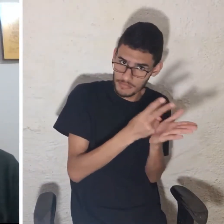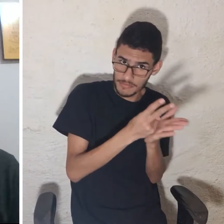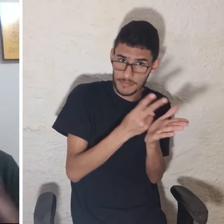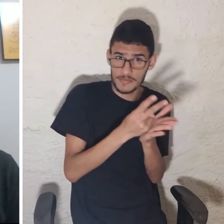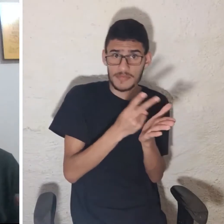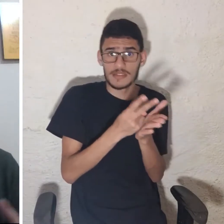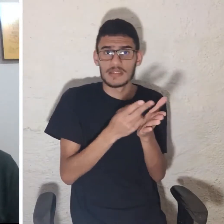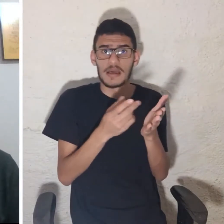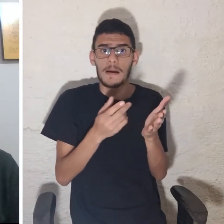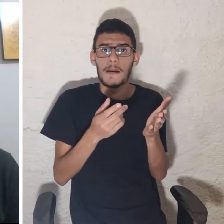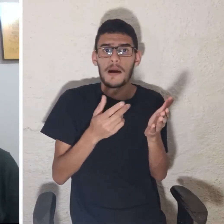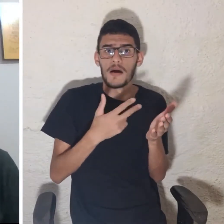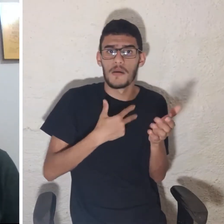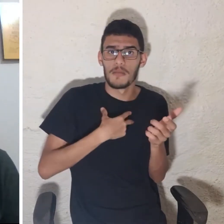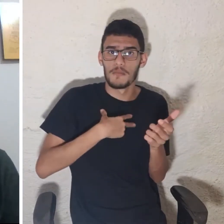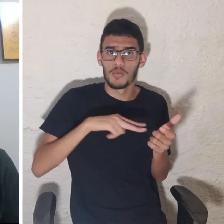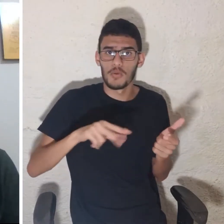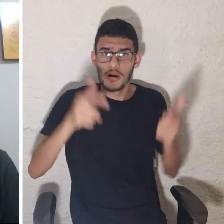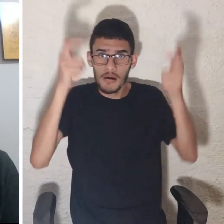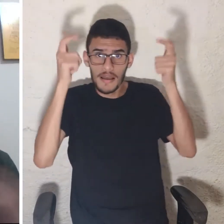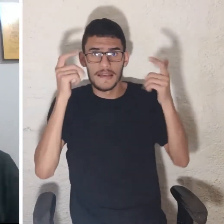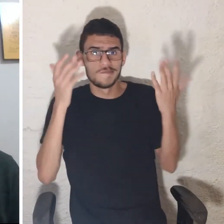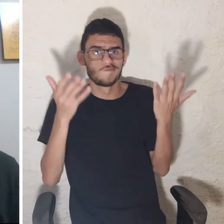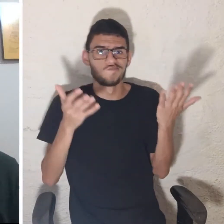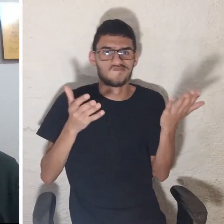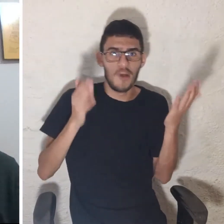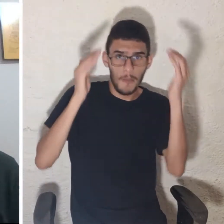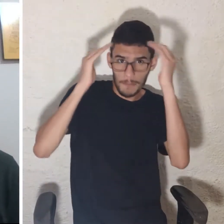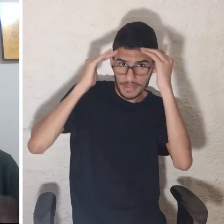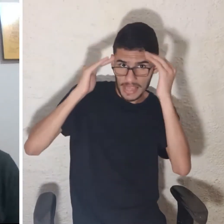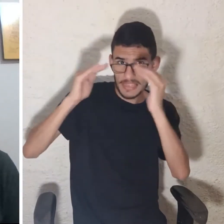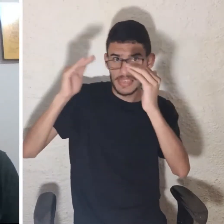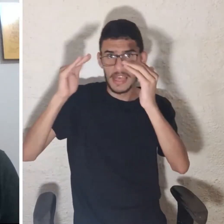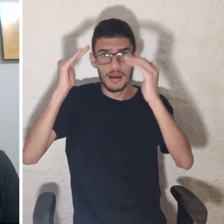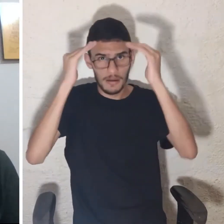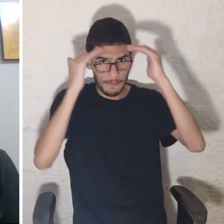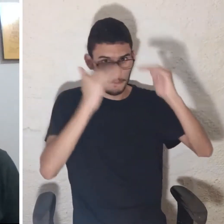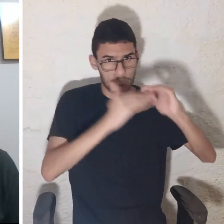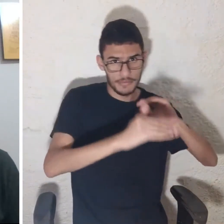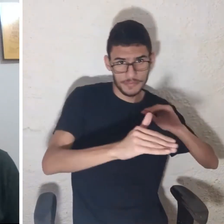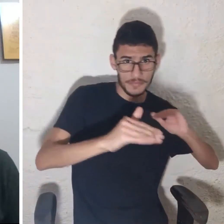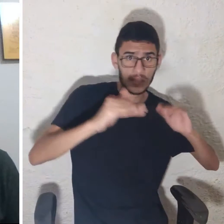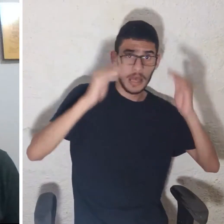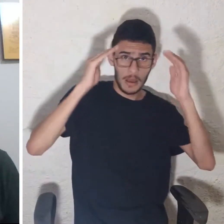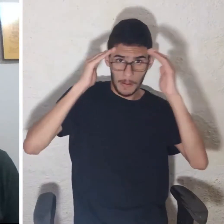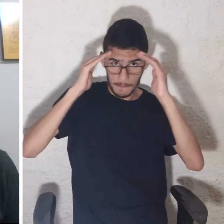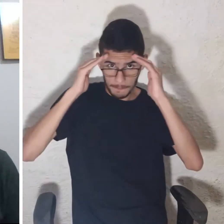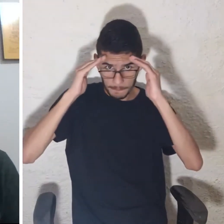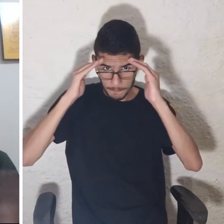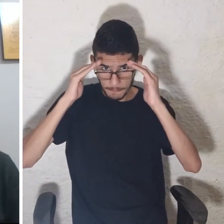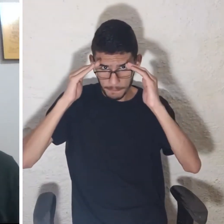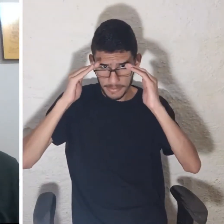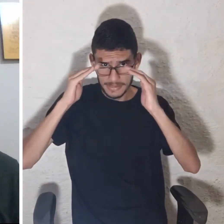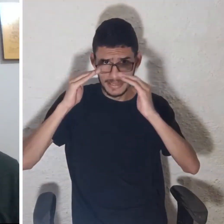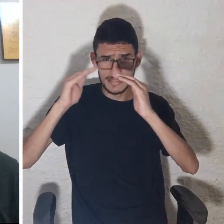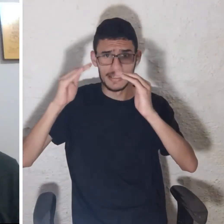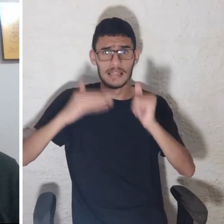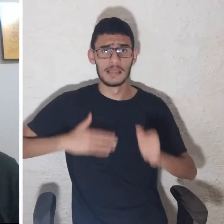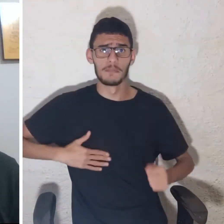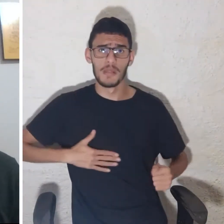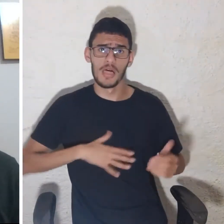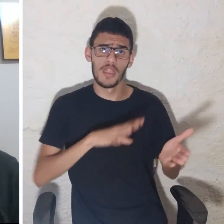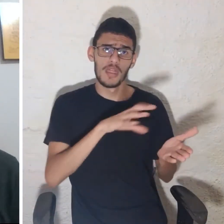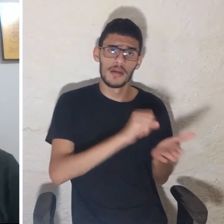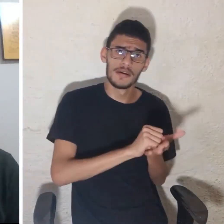de Portugal ficou naquela, né? E agora? Obedeço ou não obedeço? Se eu não obedecer, o Napoleão me invade,